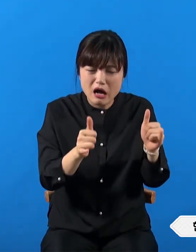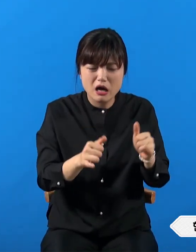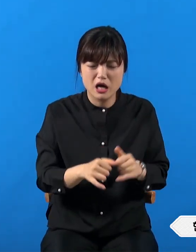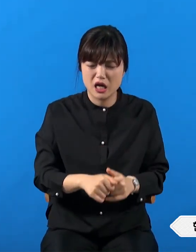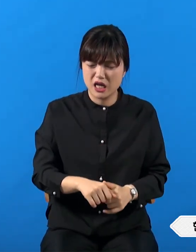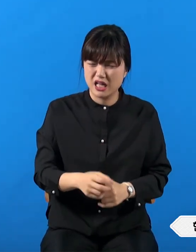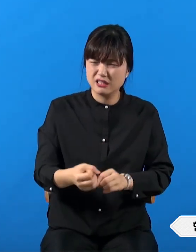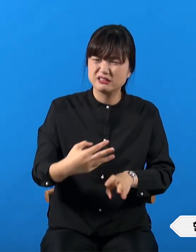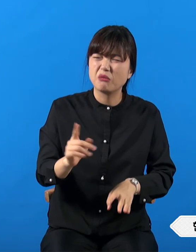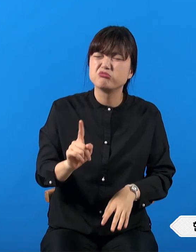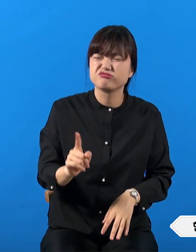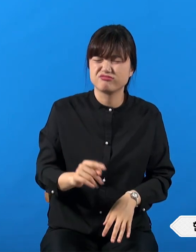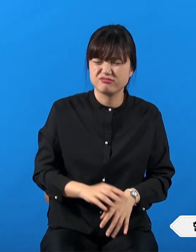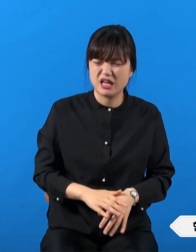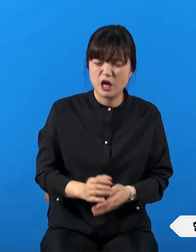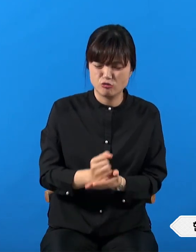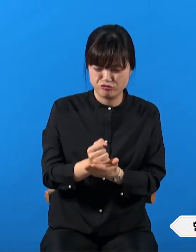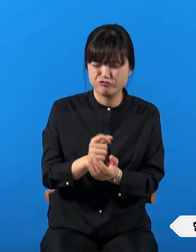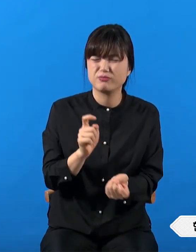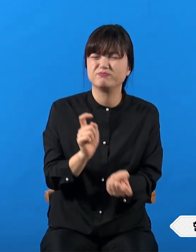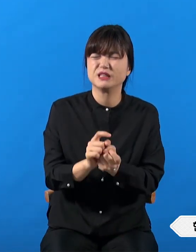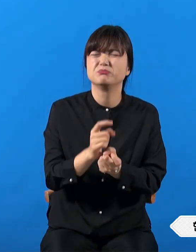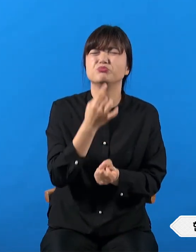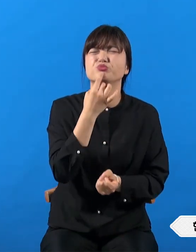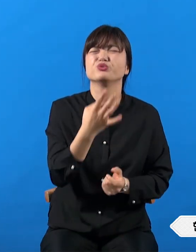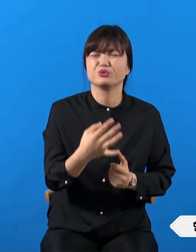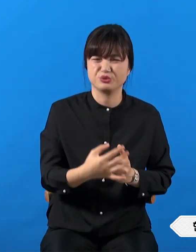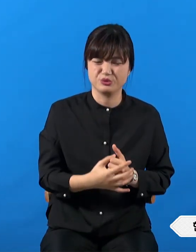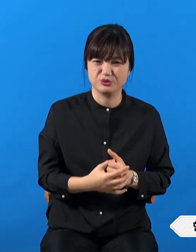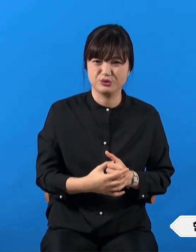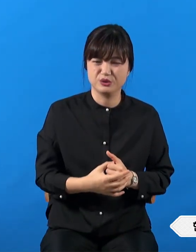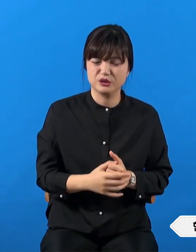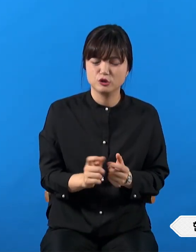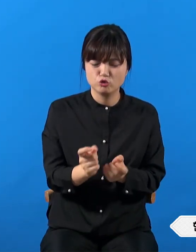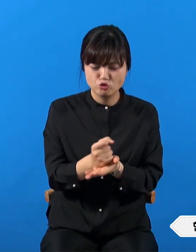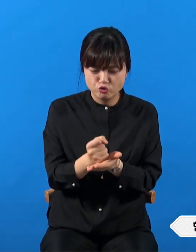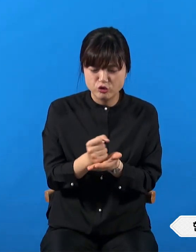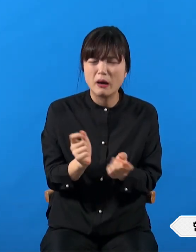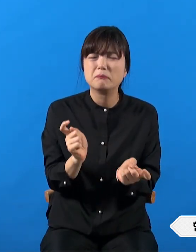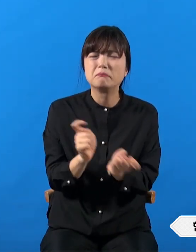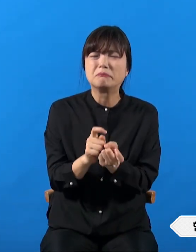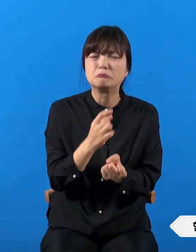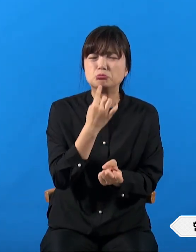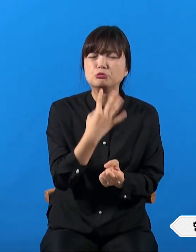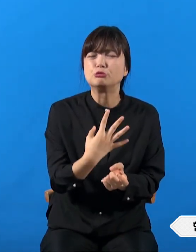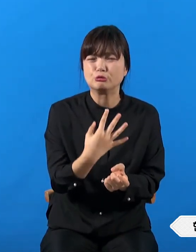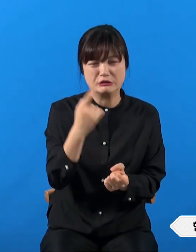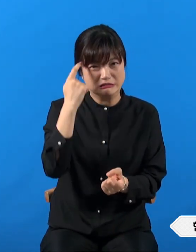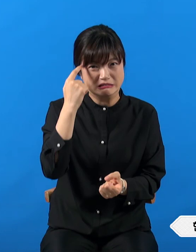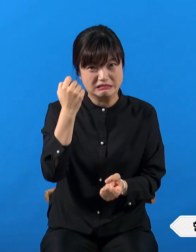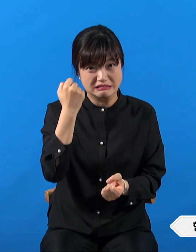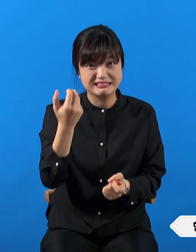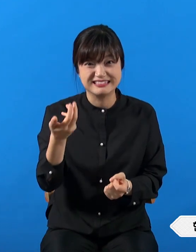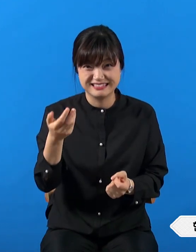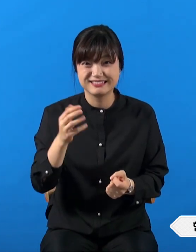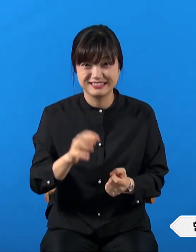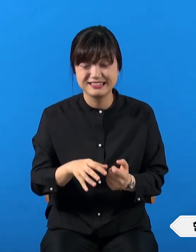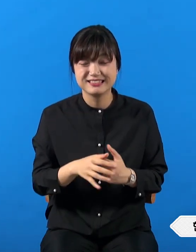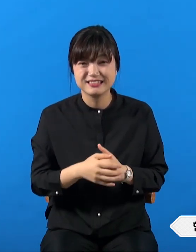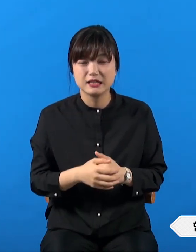불신자들은 그게 무슨 응답이냐? 우연히 뭐 그런 일이 일어난 거겠지. 우연의 일치겠지.